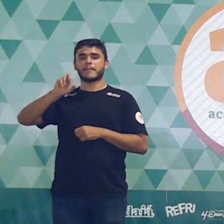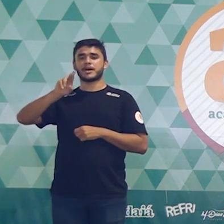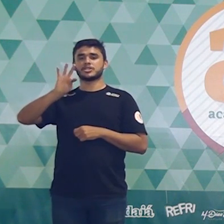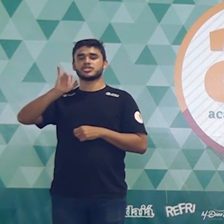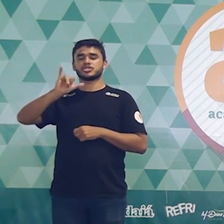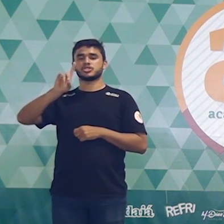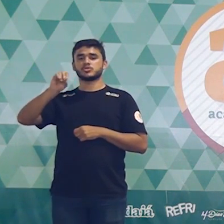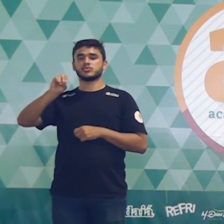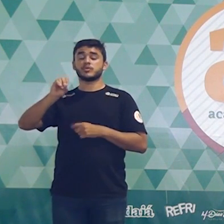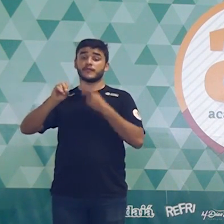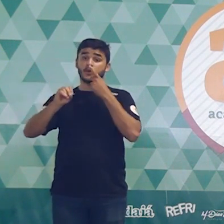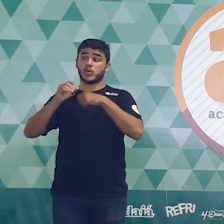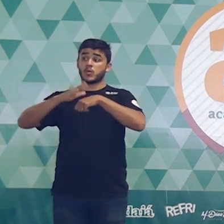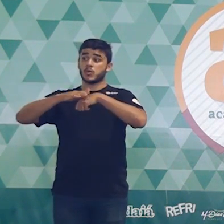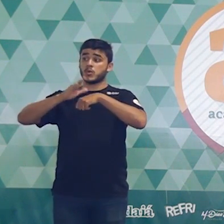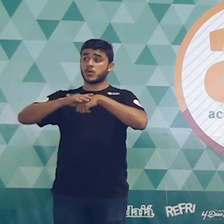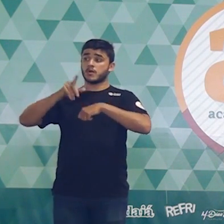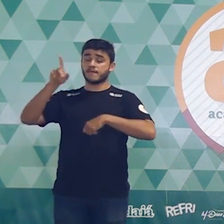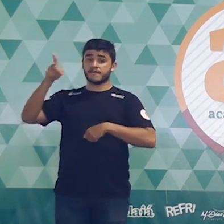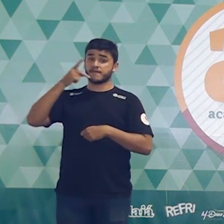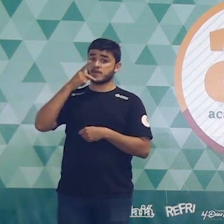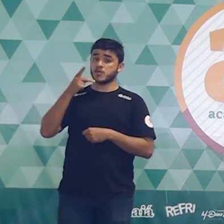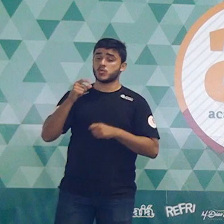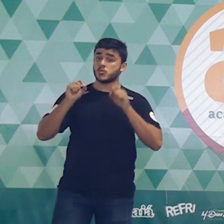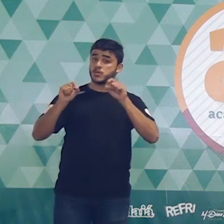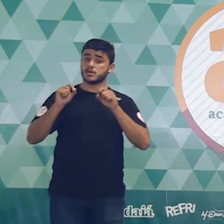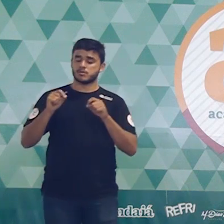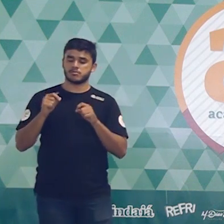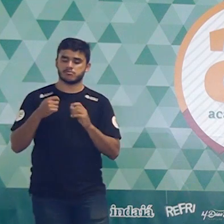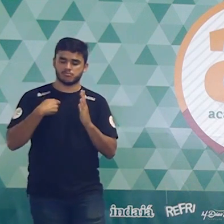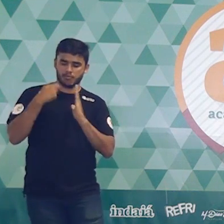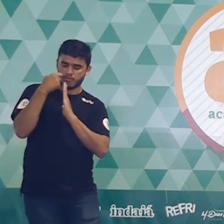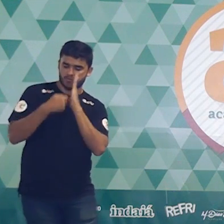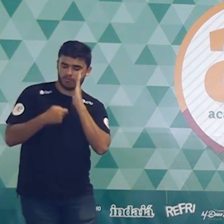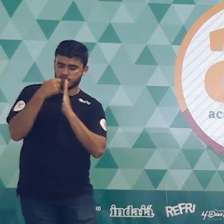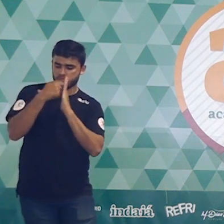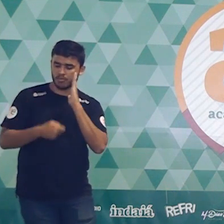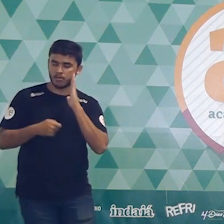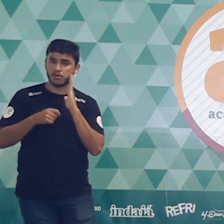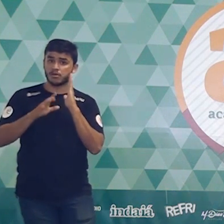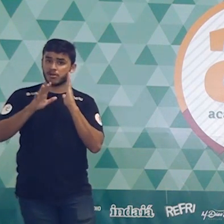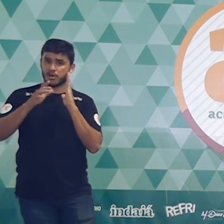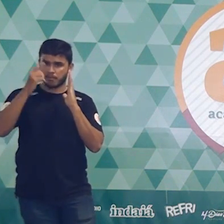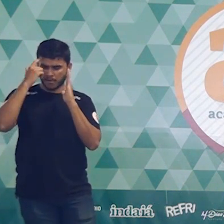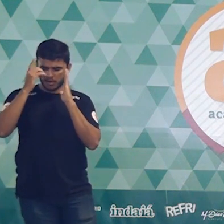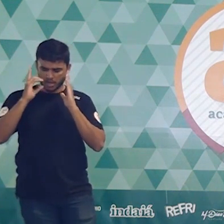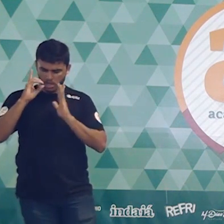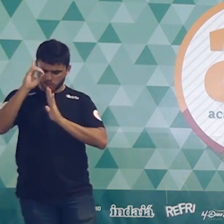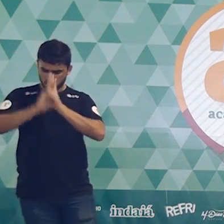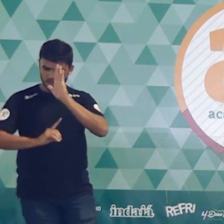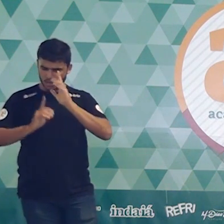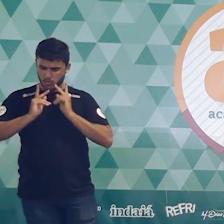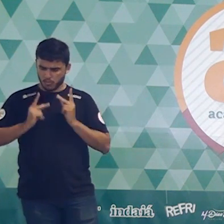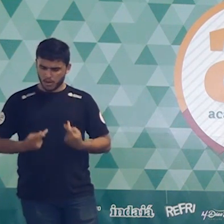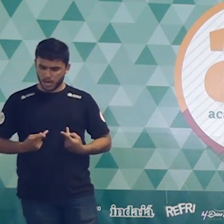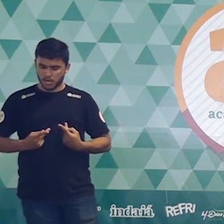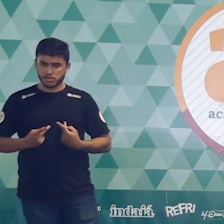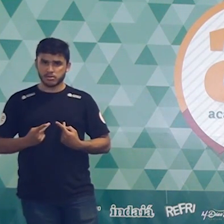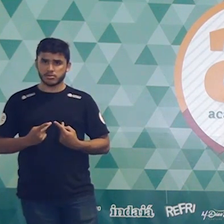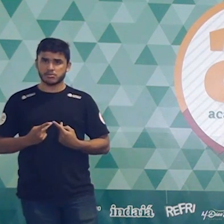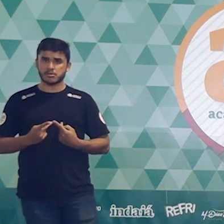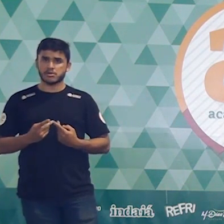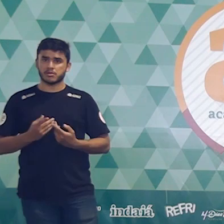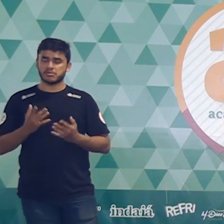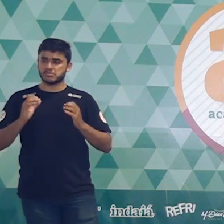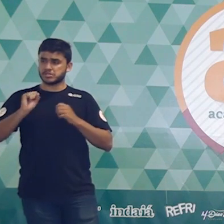qualquer solução que desrespeitasse os direitos humanos. E que, se o aluno quisesse desrespeitar os direitos humanos, o Enem,